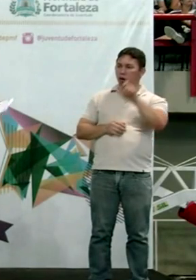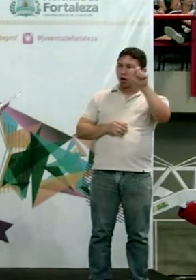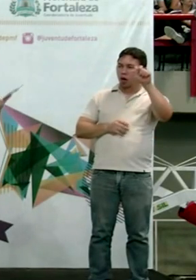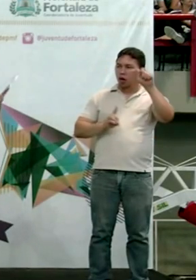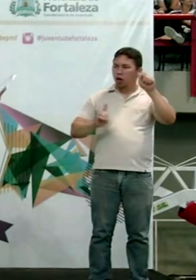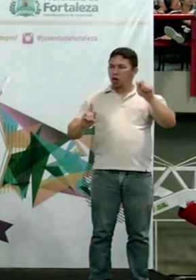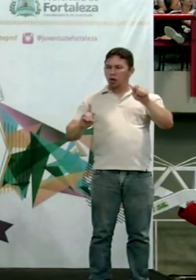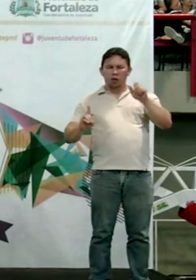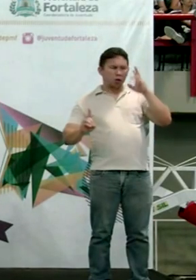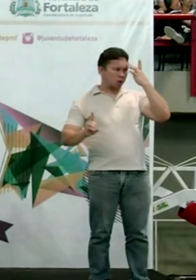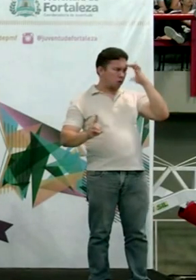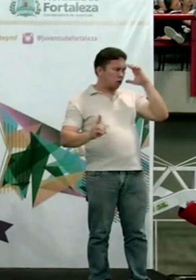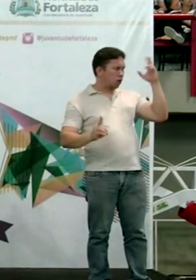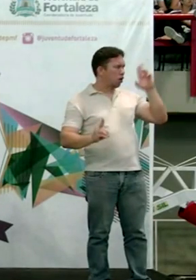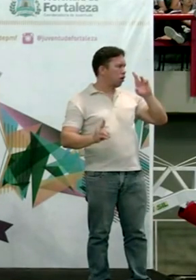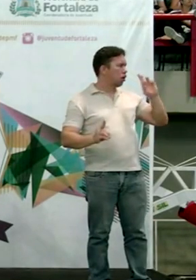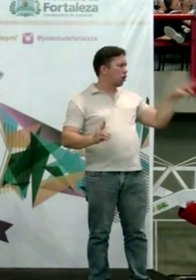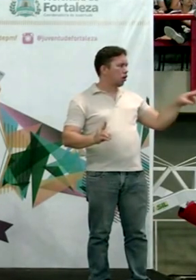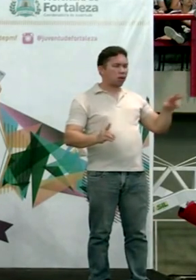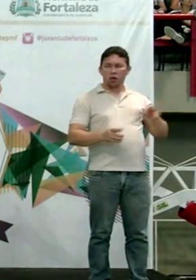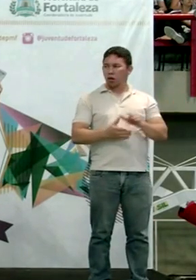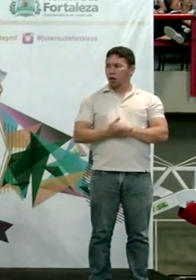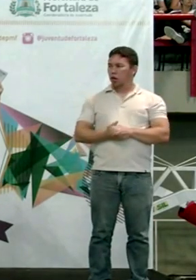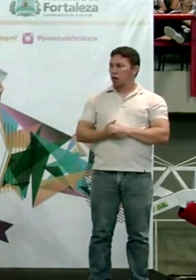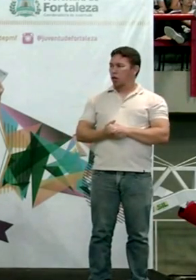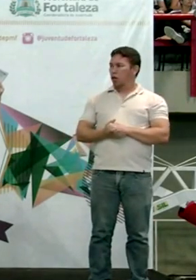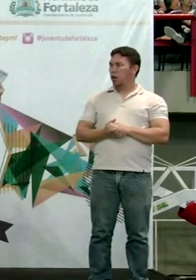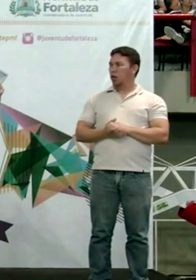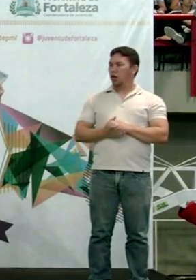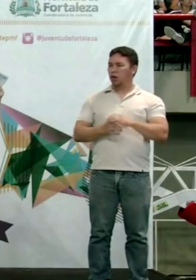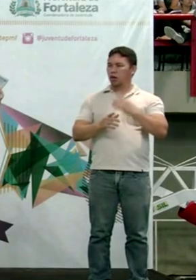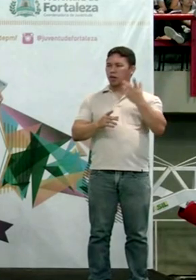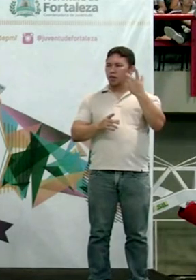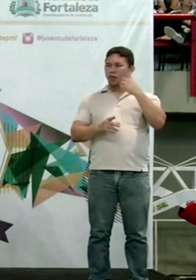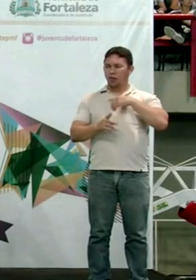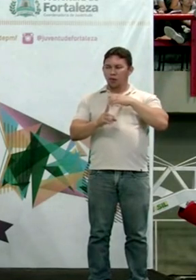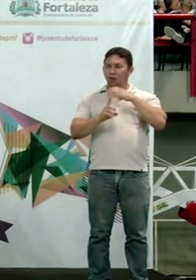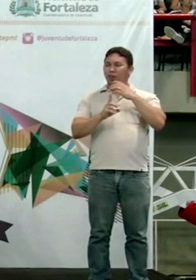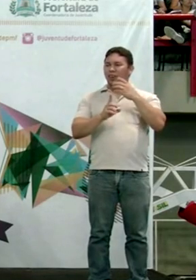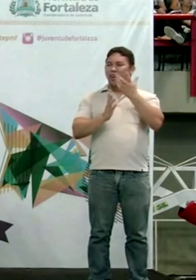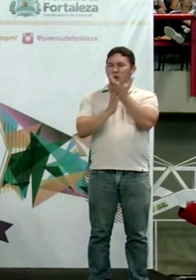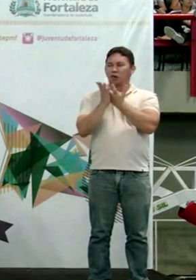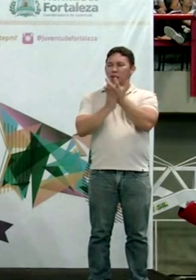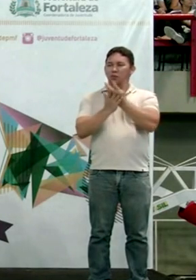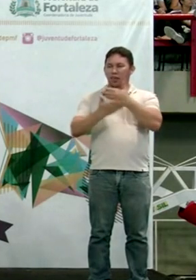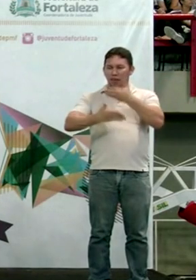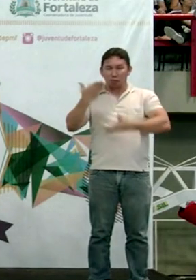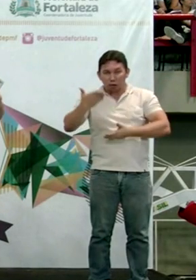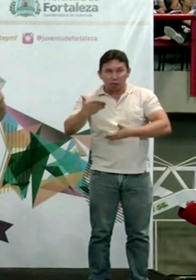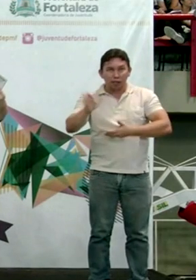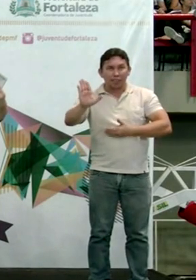Eu vejo. Eu acho que eu estava com o gabarito da banda, o gabarito da questão.